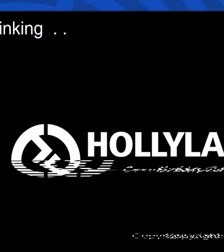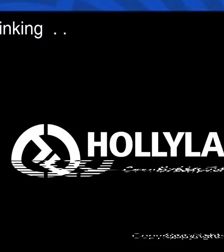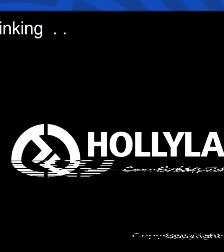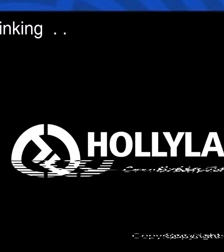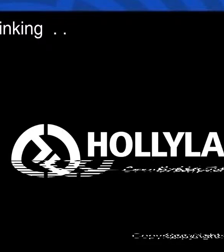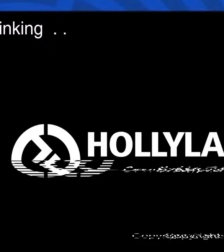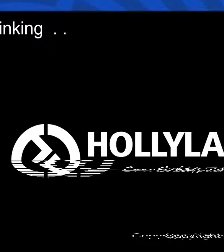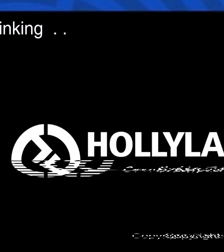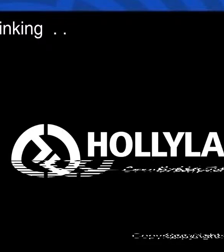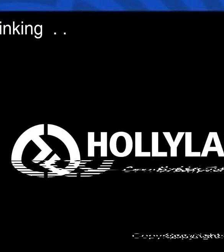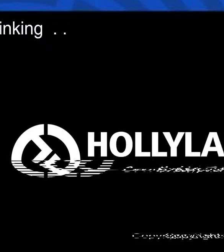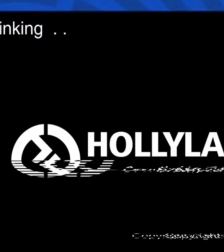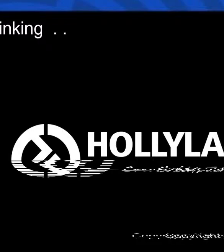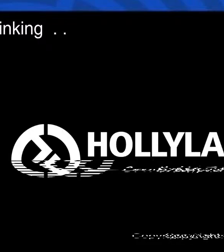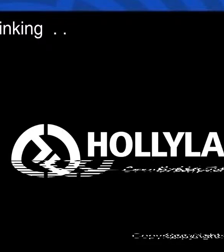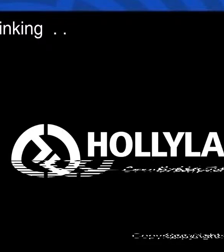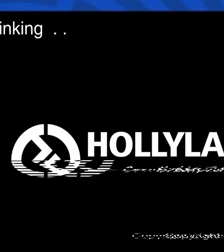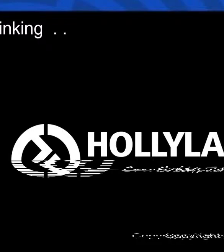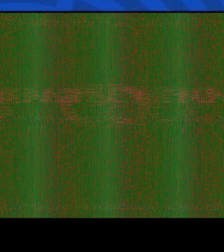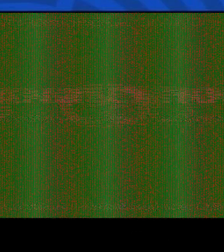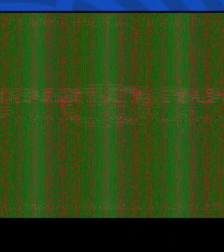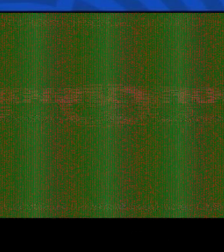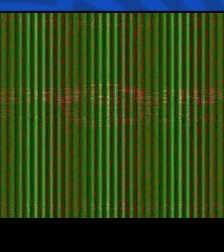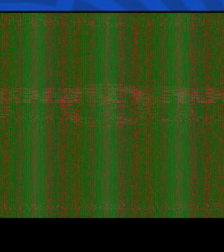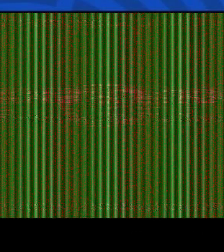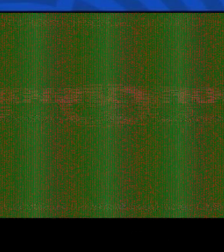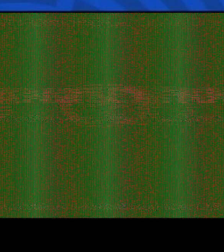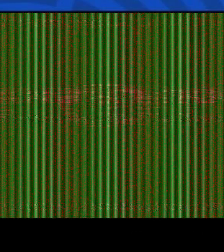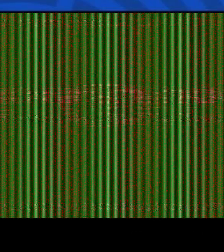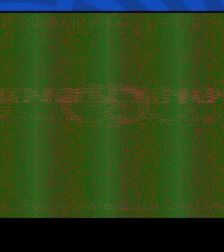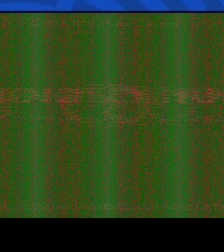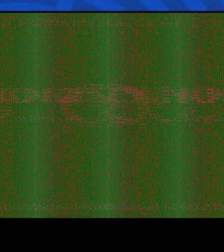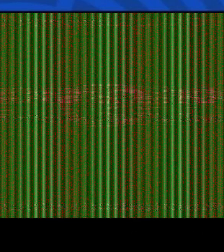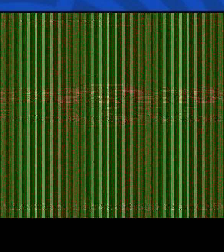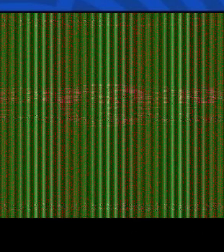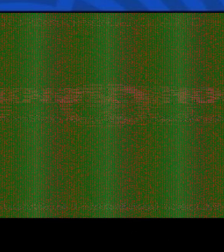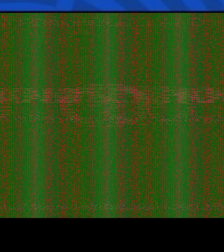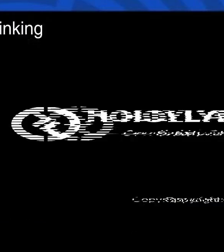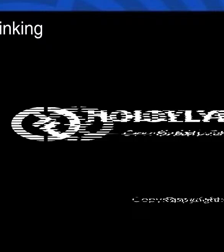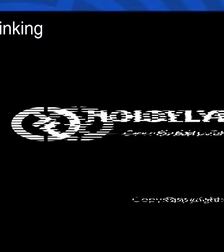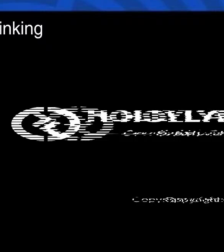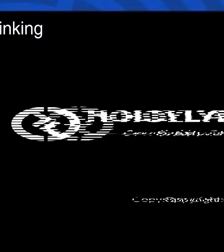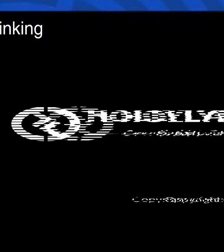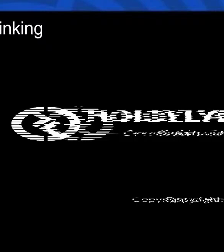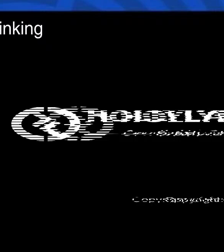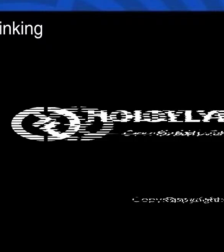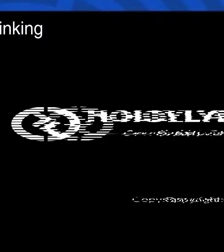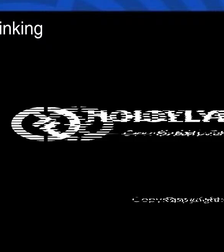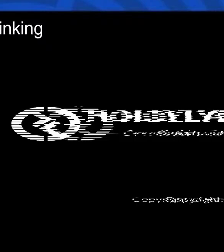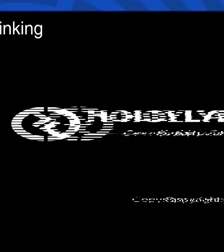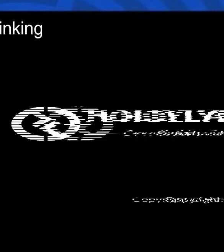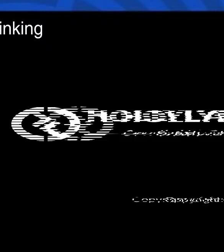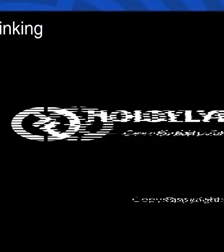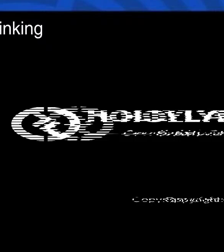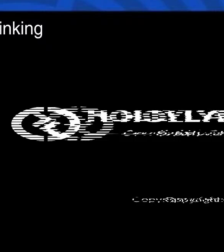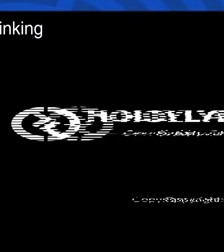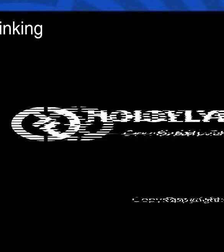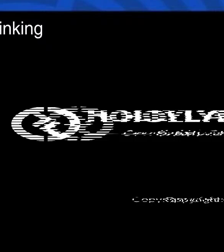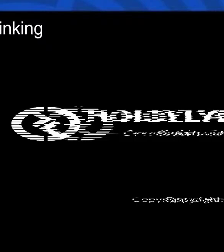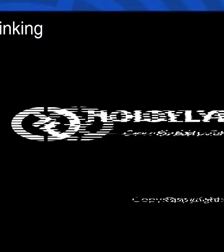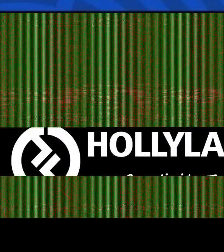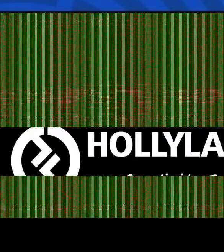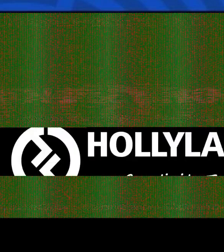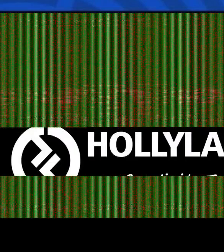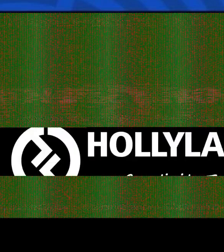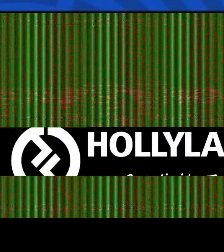não vamos fazer nada. O resto do pagamento vai se diluir na vida normal da igreja. Mas nós precisamos levantar essa oferta. Então eu quero que você ore